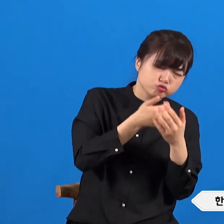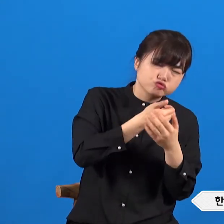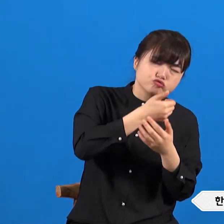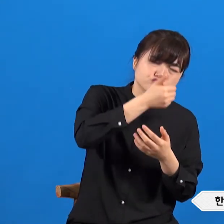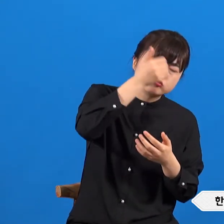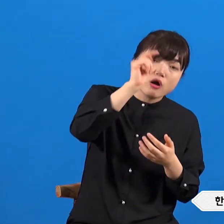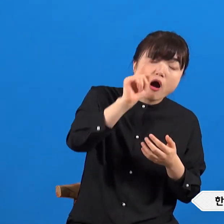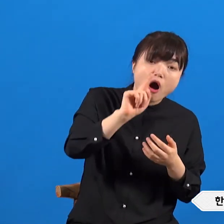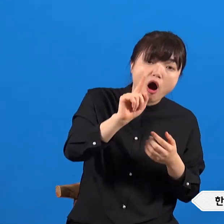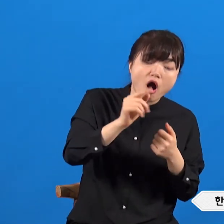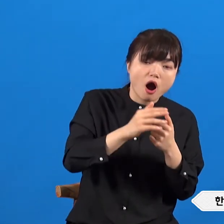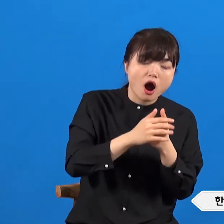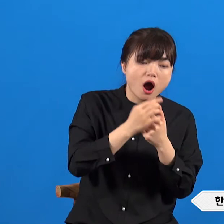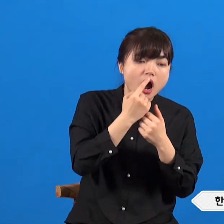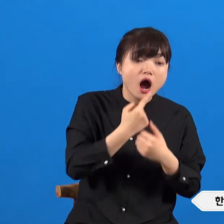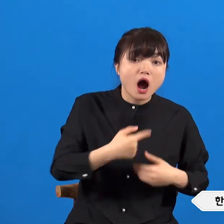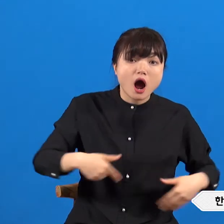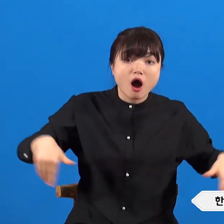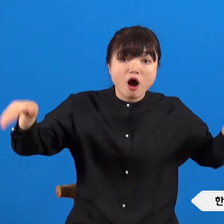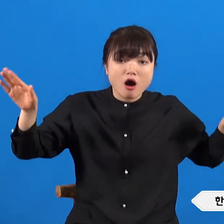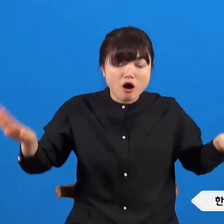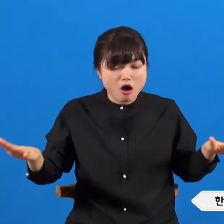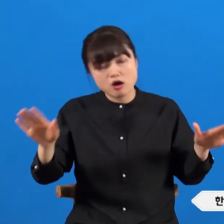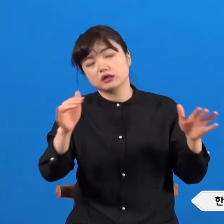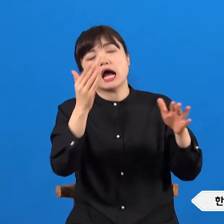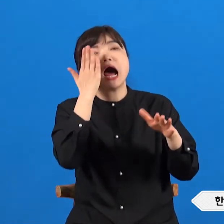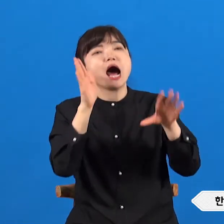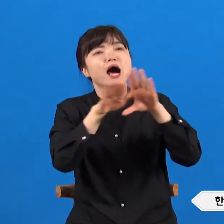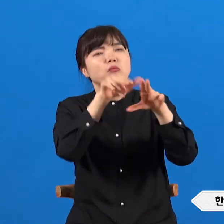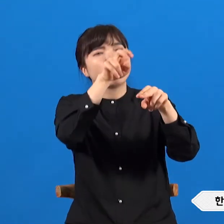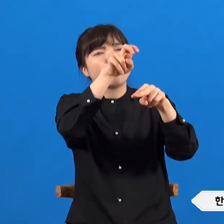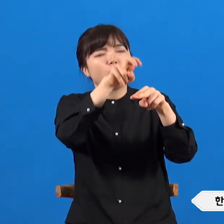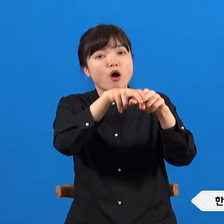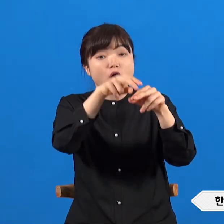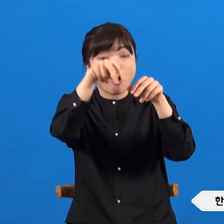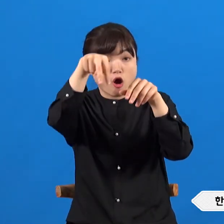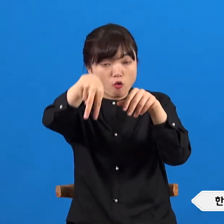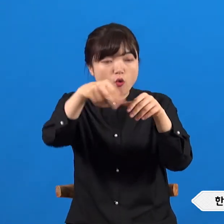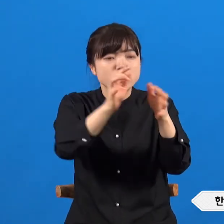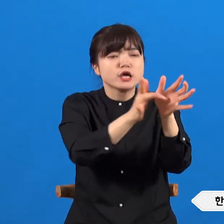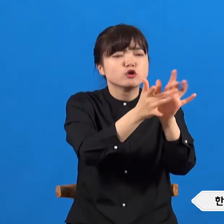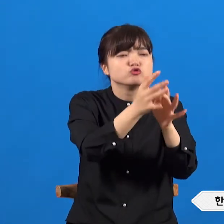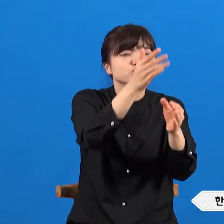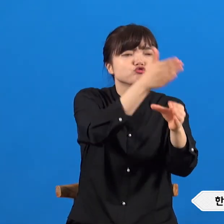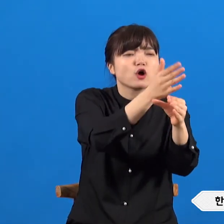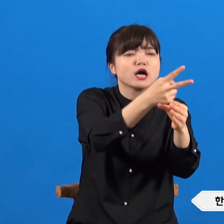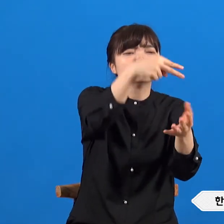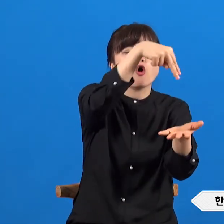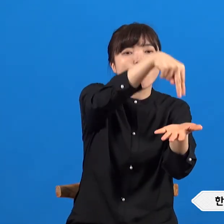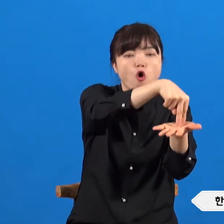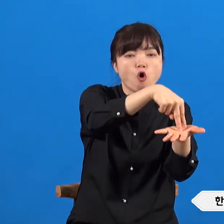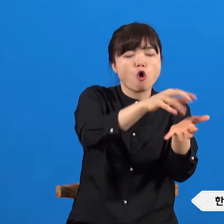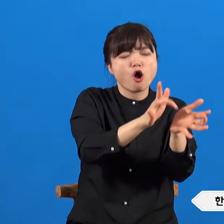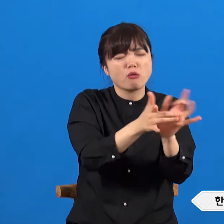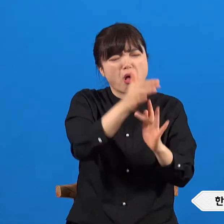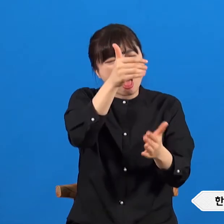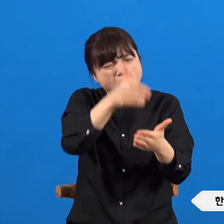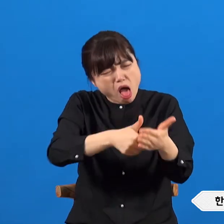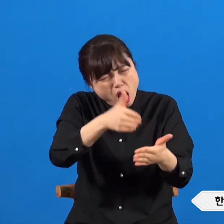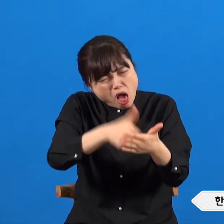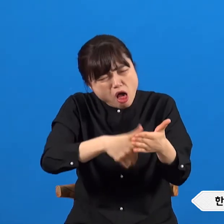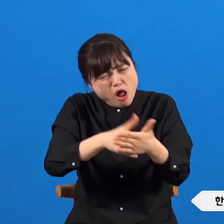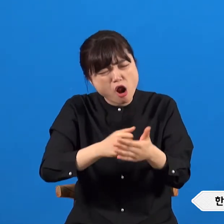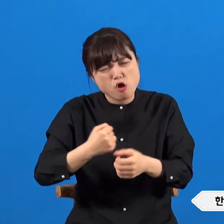보이고 그 가운데 예수님이 서 계십니다. 그런데 예수님이 낡고